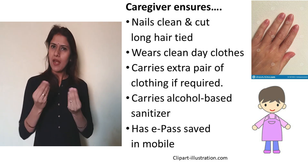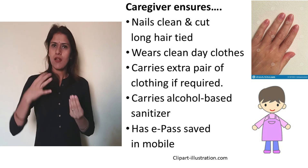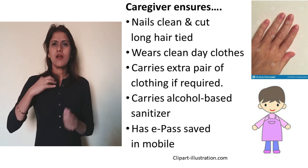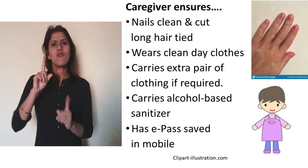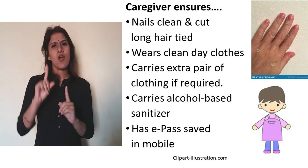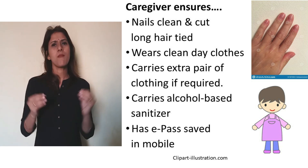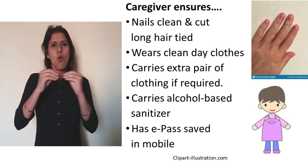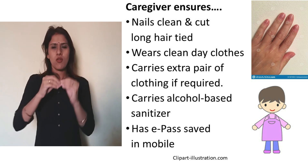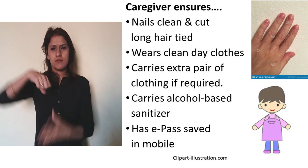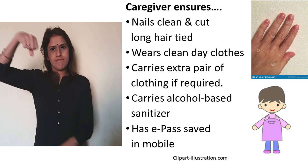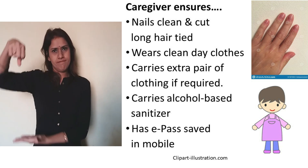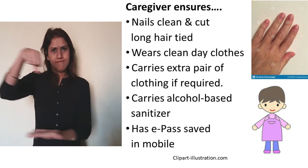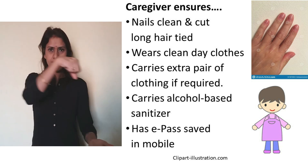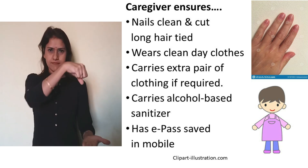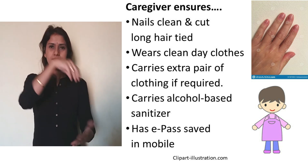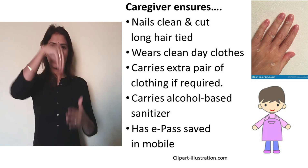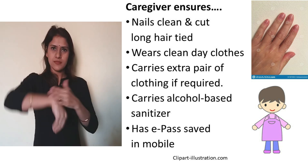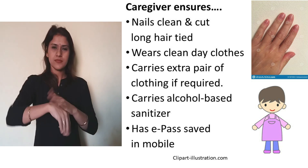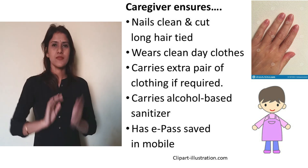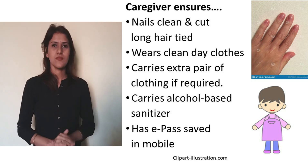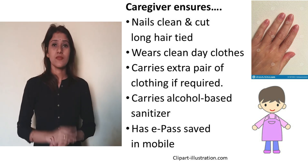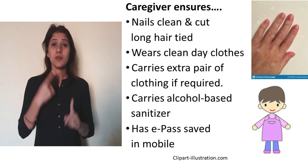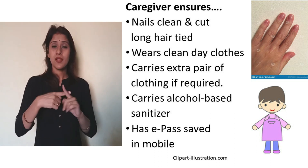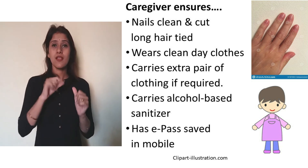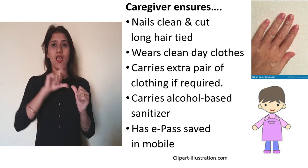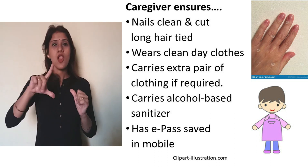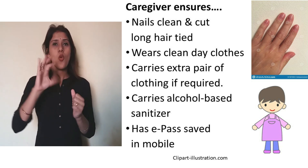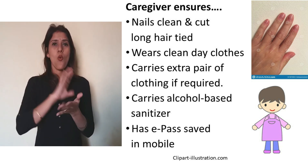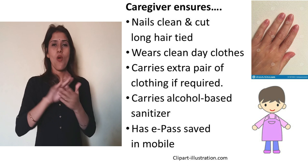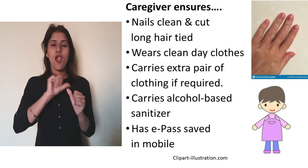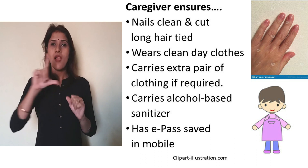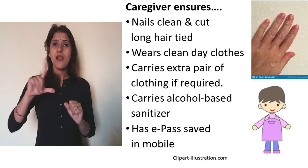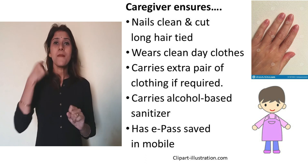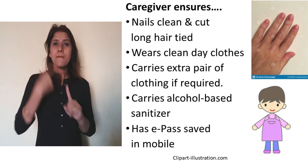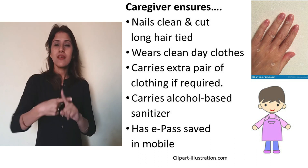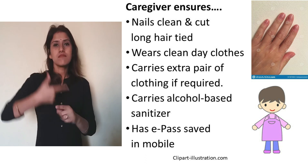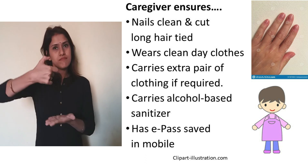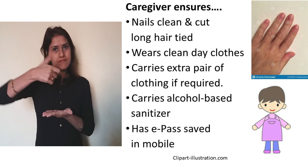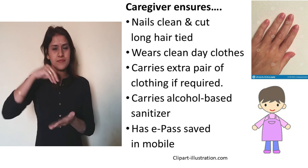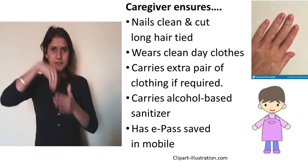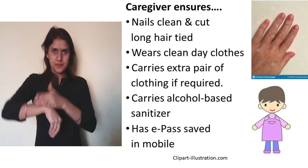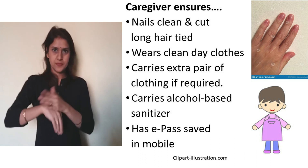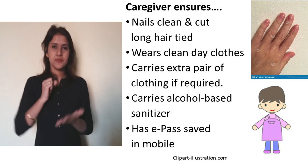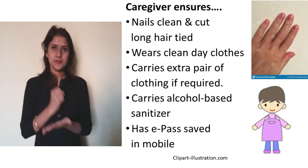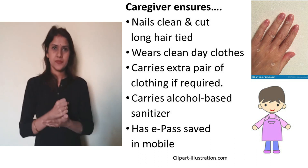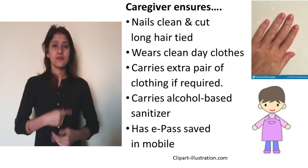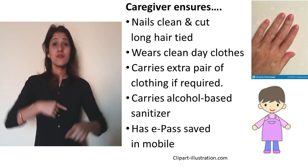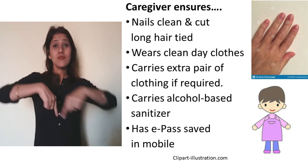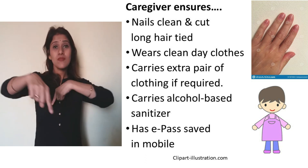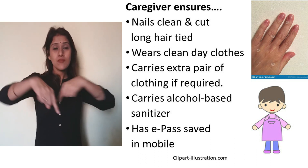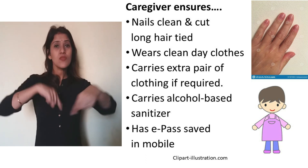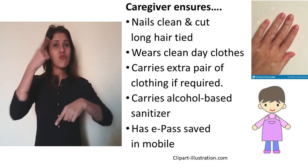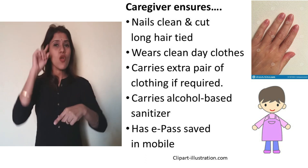एक अतिरिक्त जोड़ी साथ में ले लें। अल्कोहल बेस्ड सैनिटाइजर साथ में अवश्य रखें। यात्रा कर